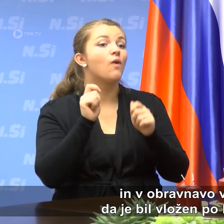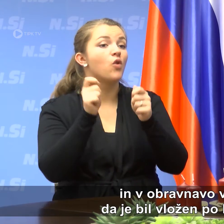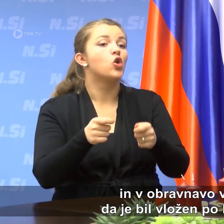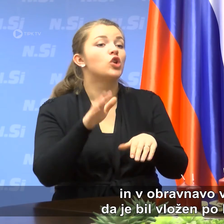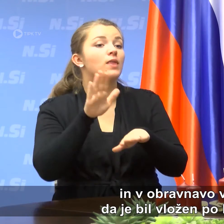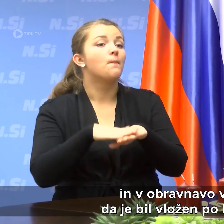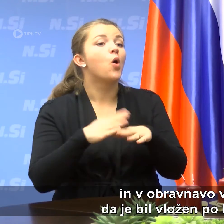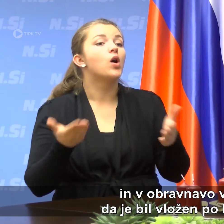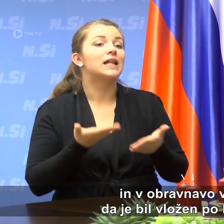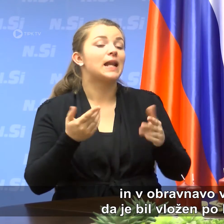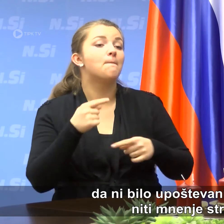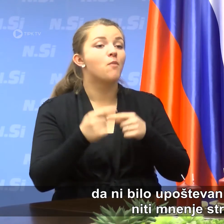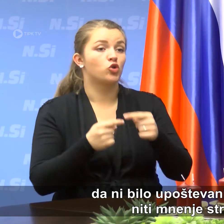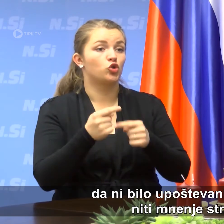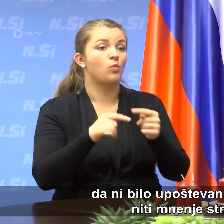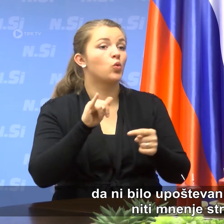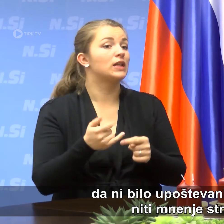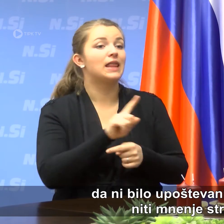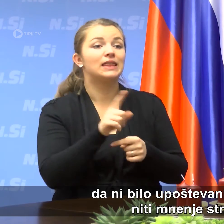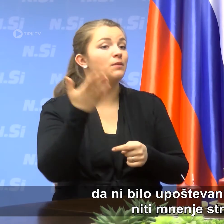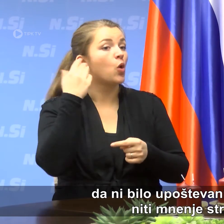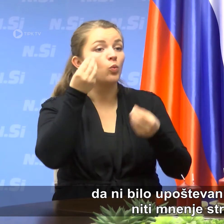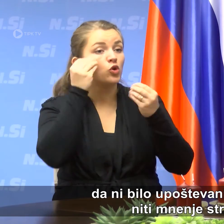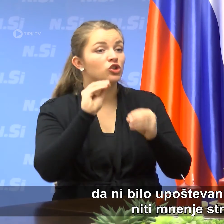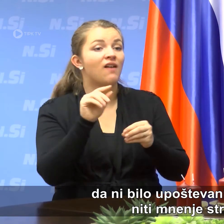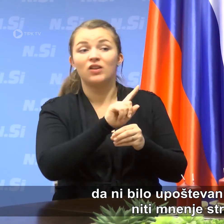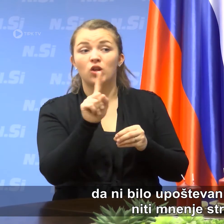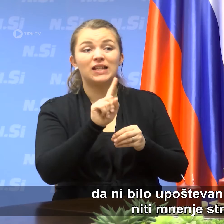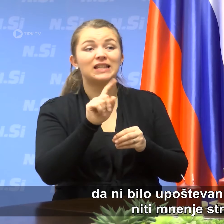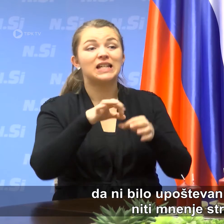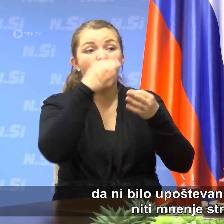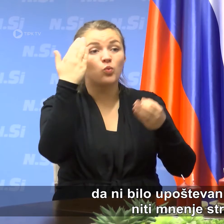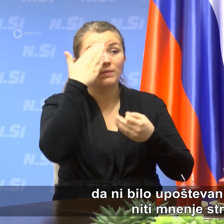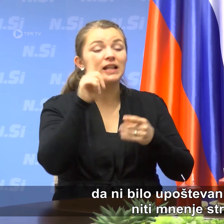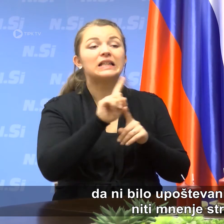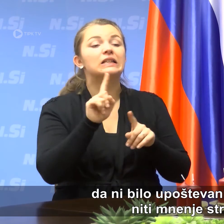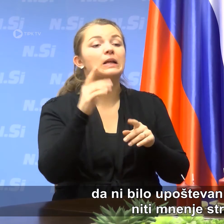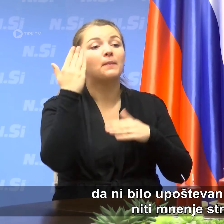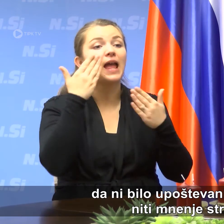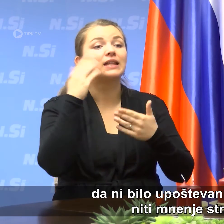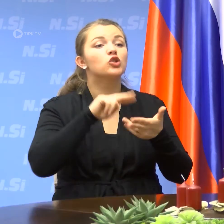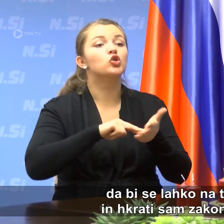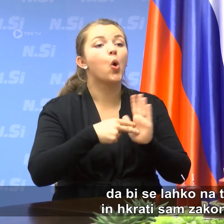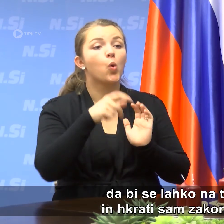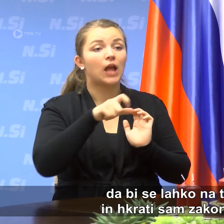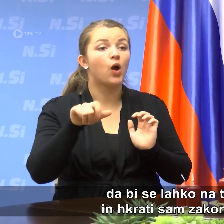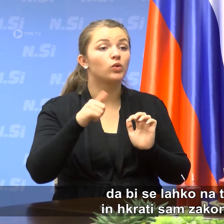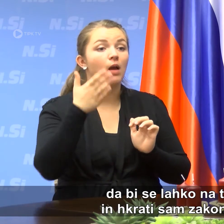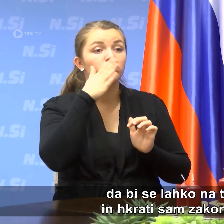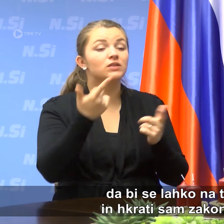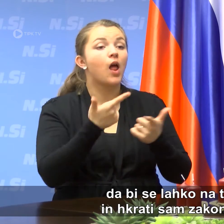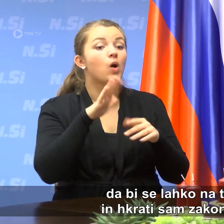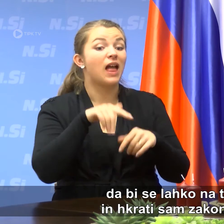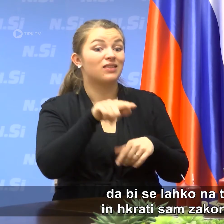po hitrem postopku, da ni bilo upoštevano niti javno mnenje, niti mnenje strokovnjakov, da bi se lahko na